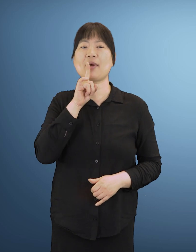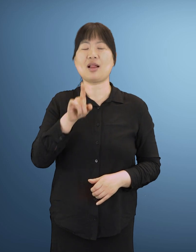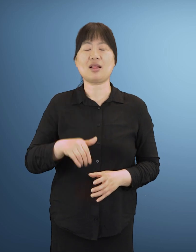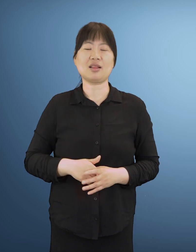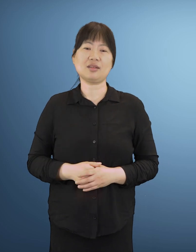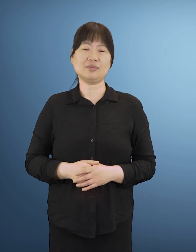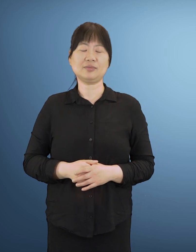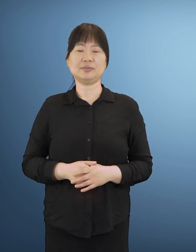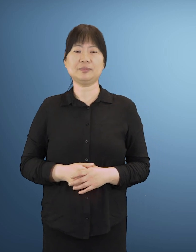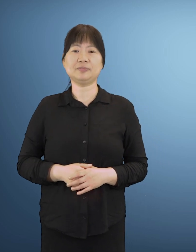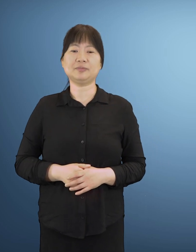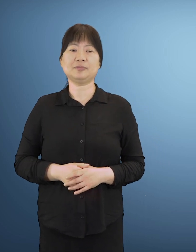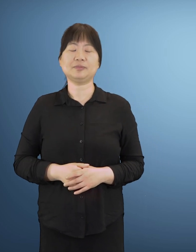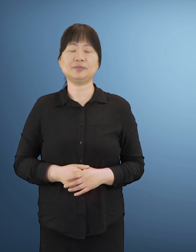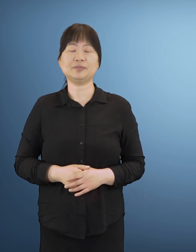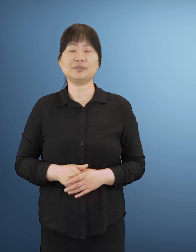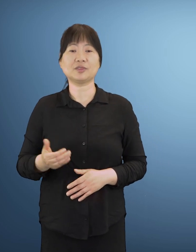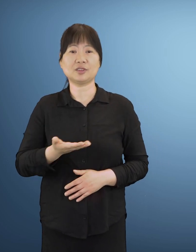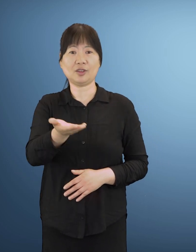하시더라. 여러분,